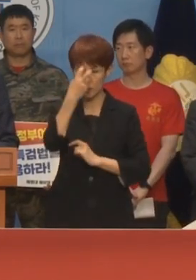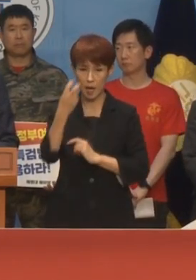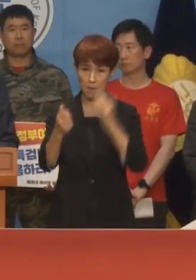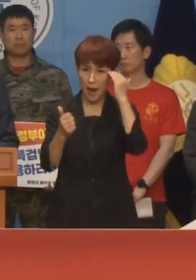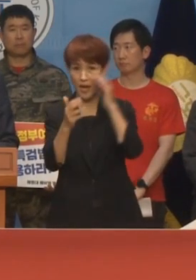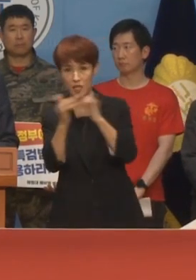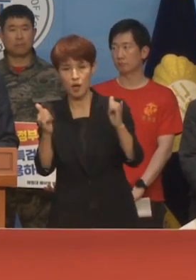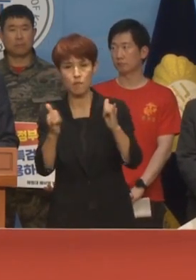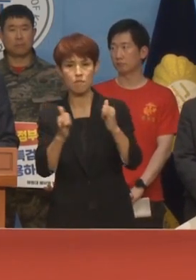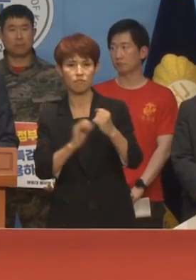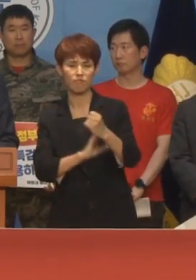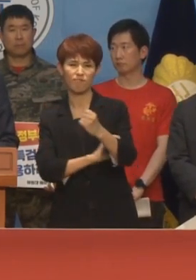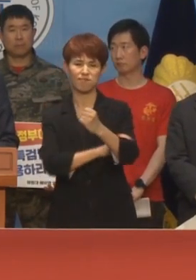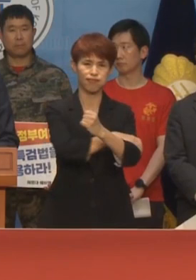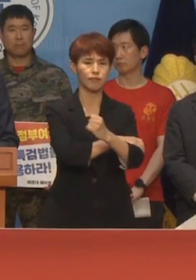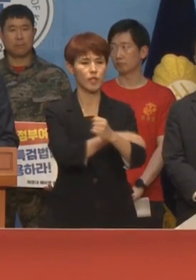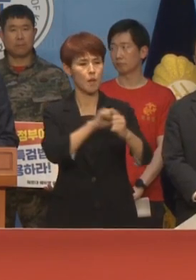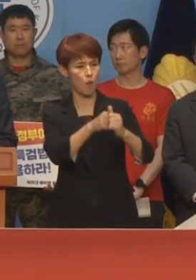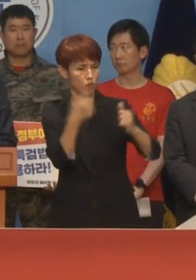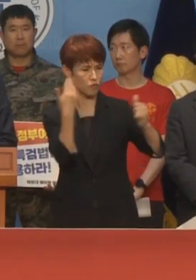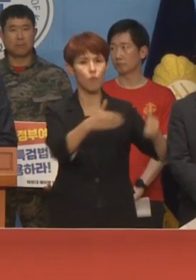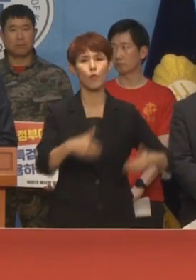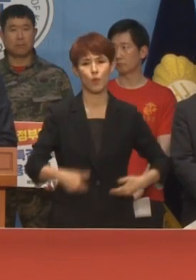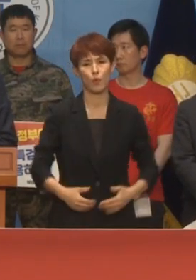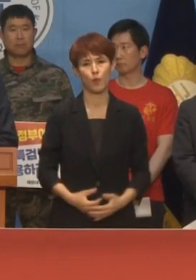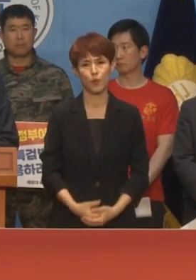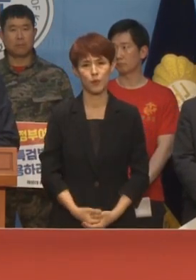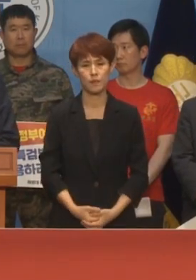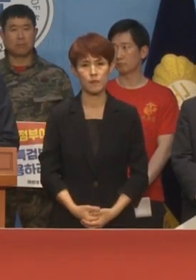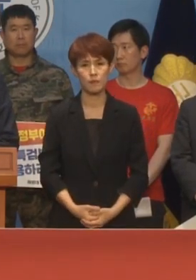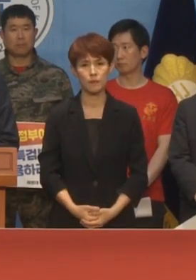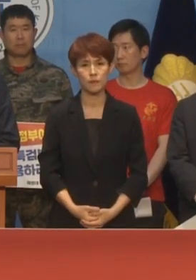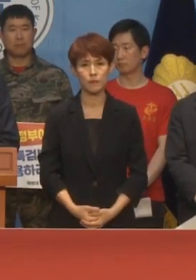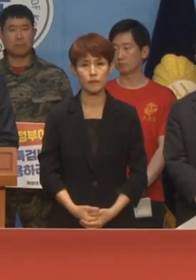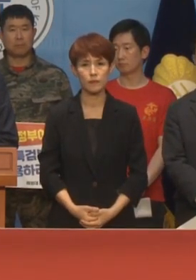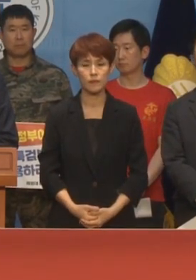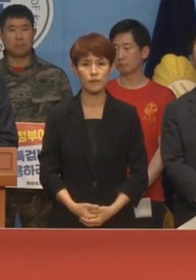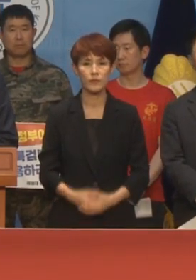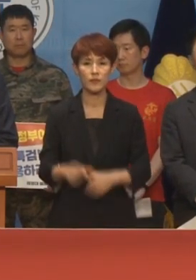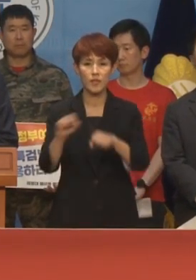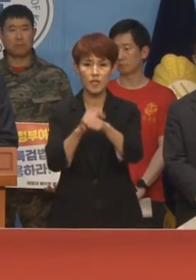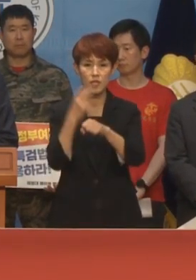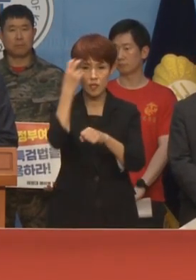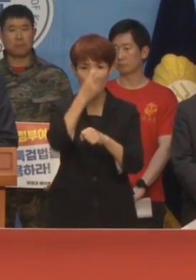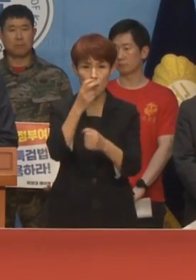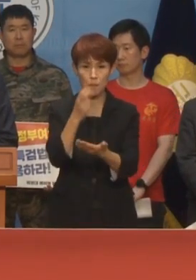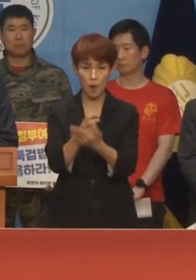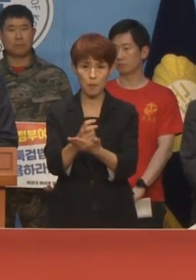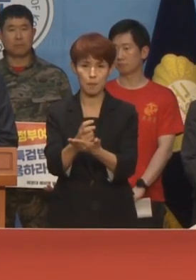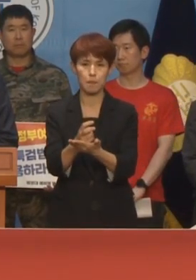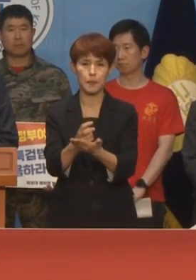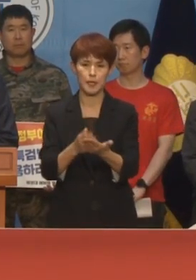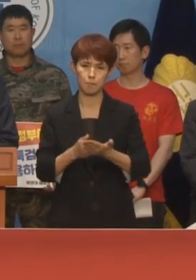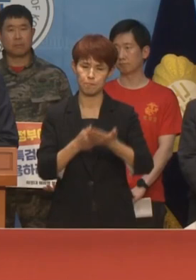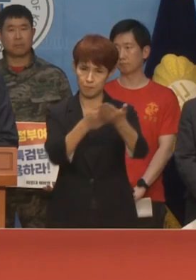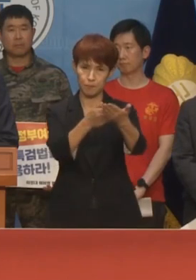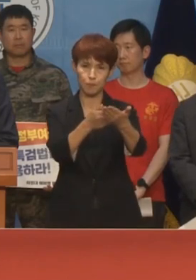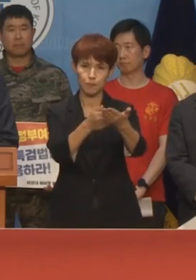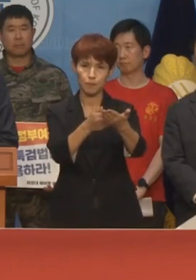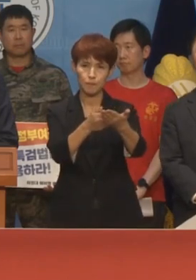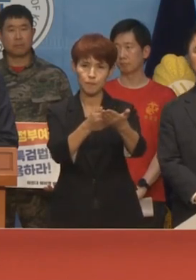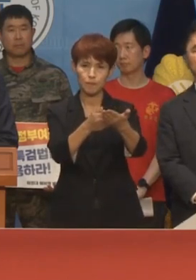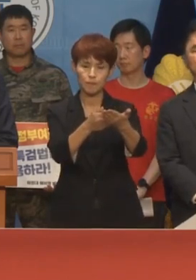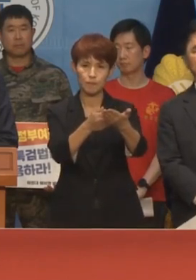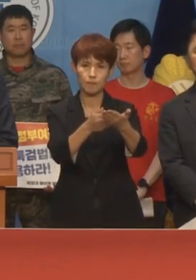직권 남용으로 처벌돼야 될 사람들입니다. 이 과정에서 특검법이 발의되었고 이제